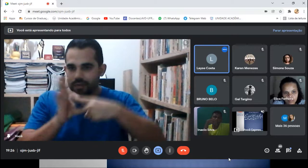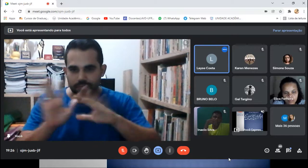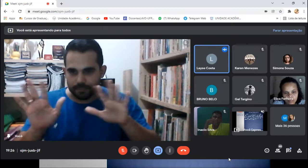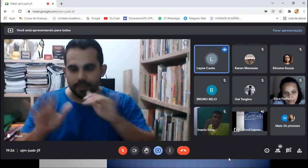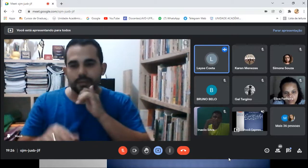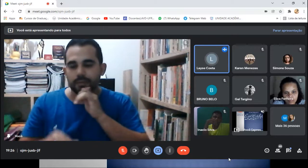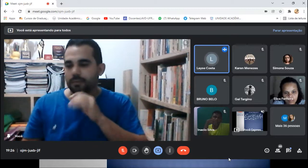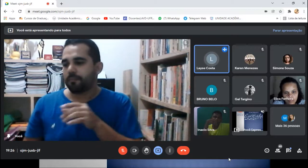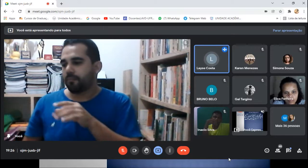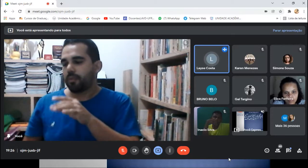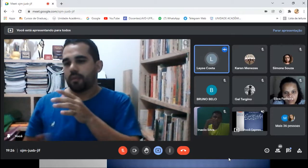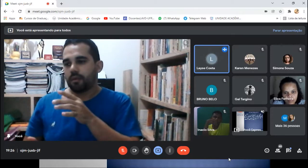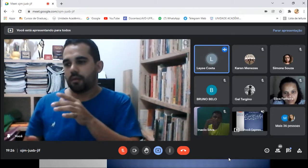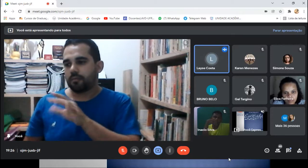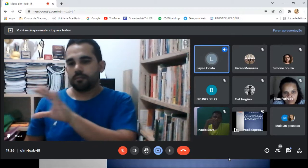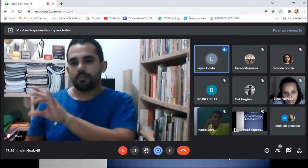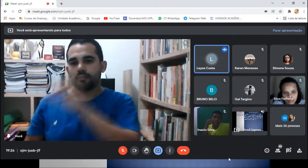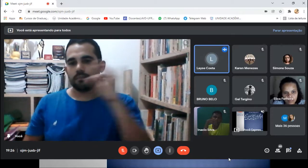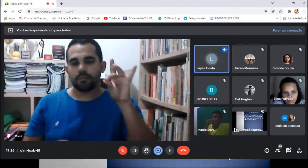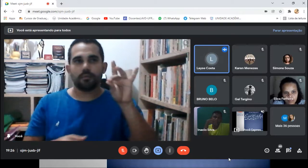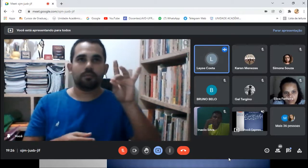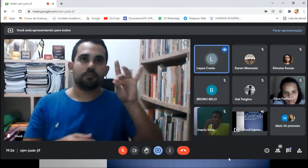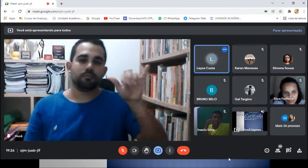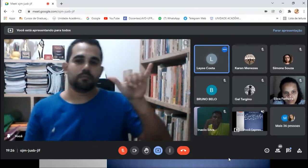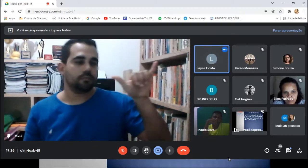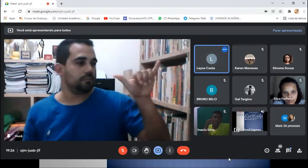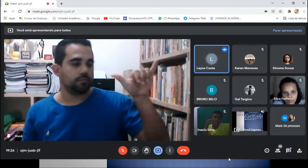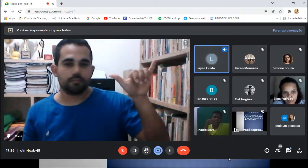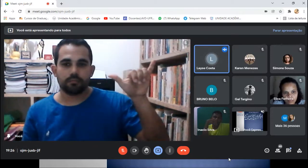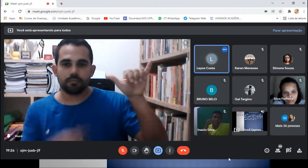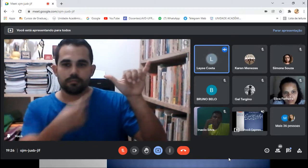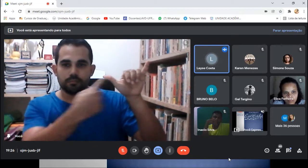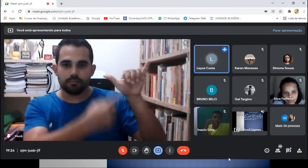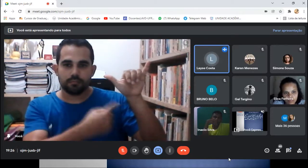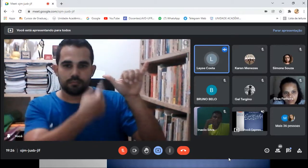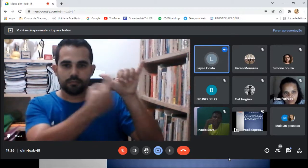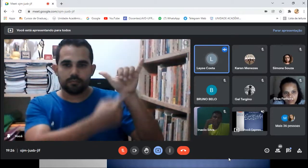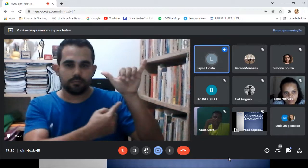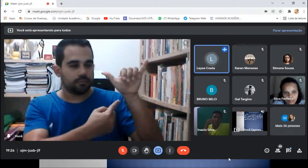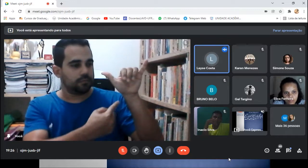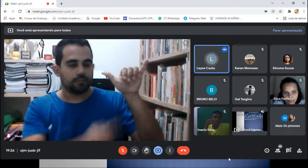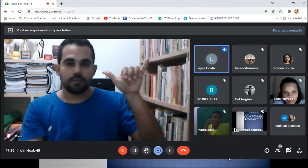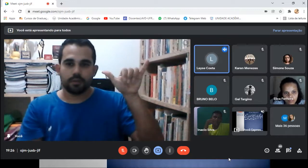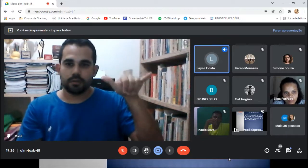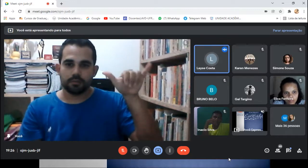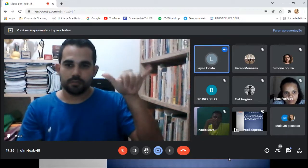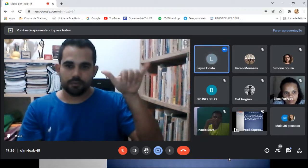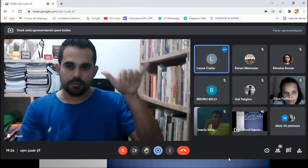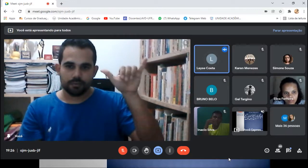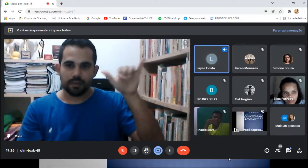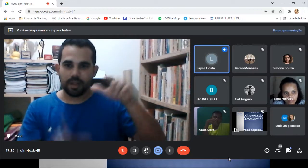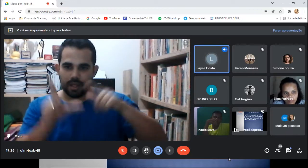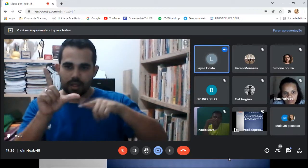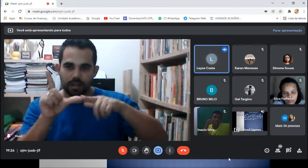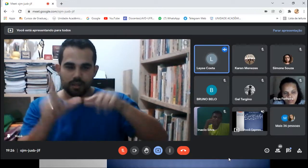Então, não tem esse sinal para unidades, ok? Mas são aí agrupamentos. Temos aí o Y, por exemplo, né? Então, com